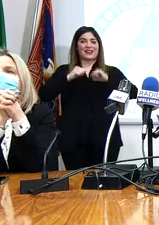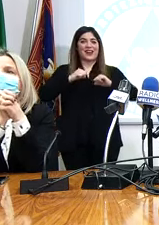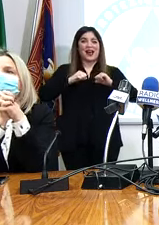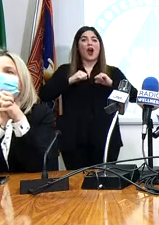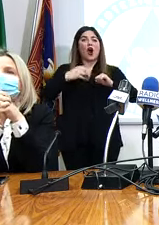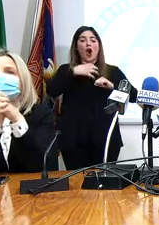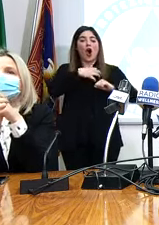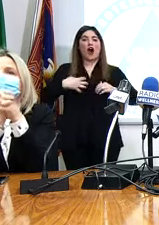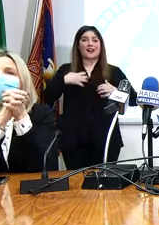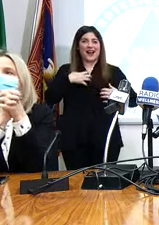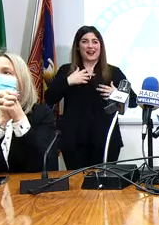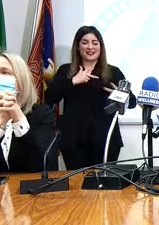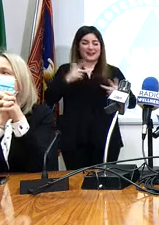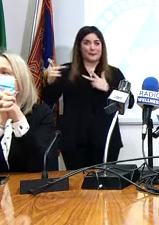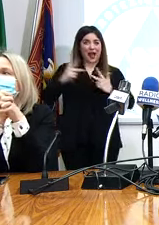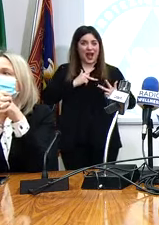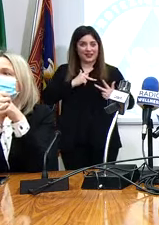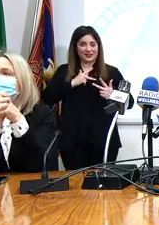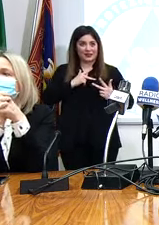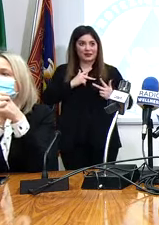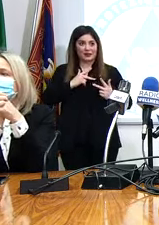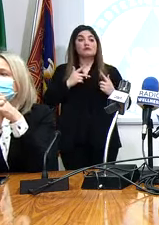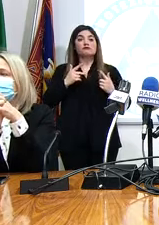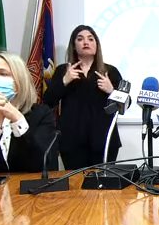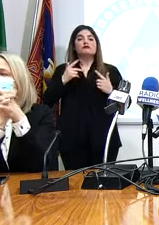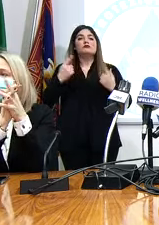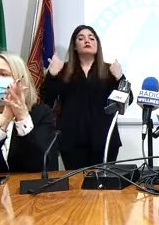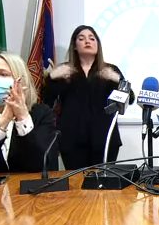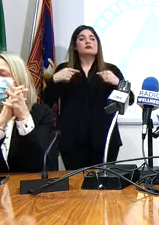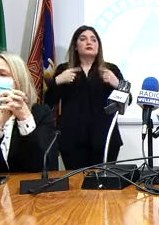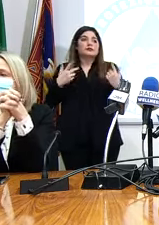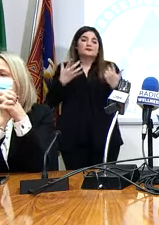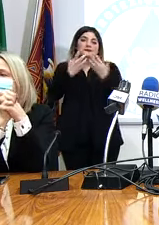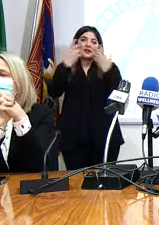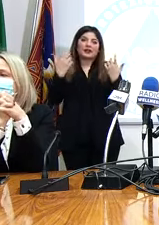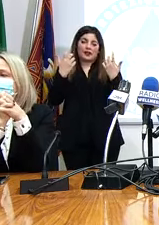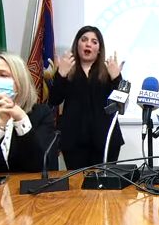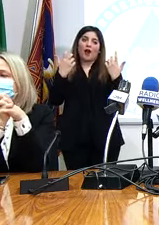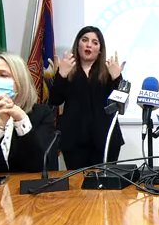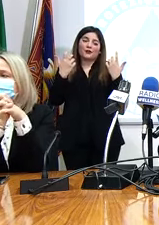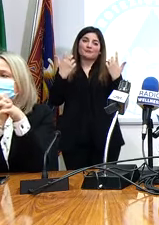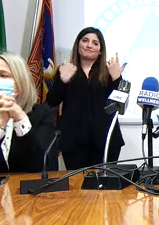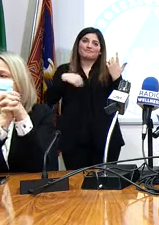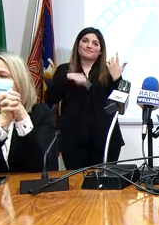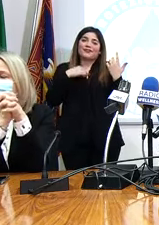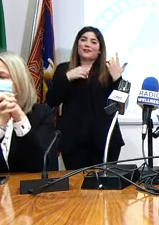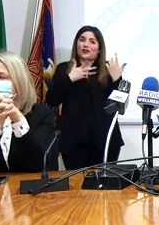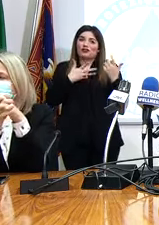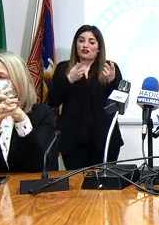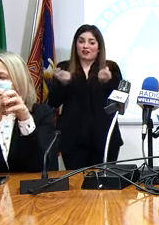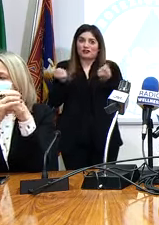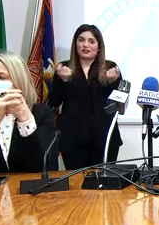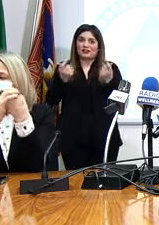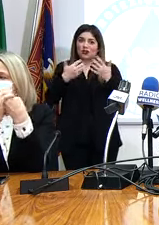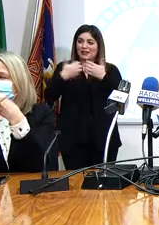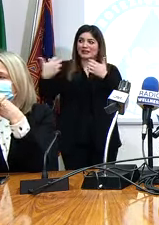fronte non Covid è più raro, perché poi giustamente avendo noi, diciamo, gestioni separate,